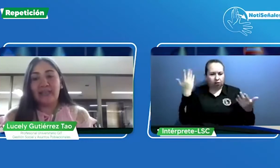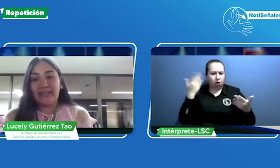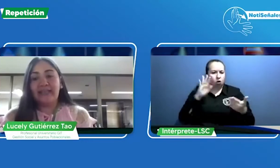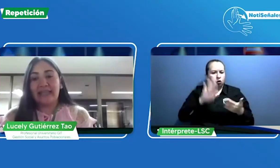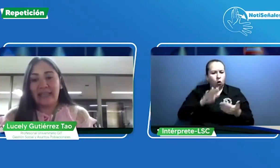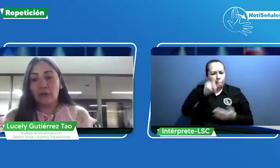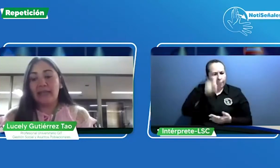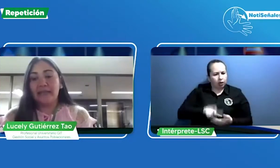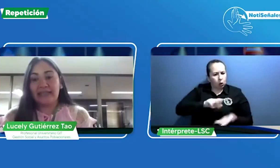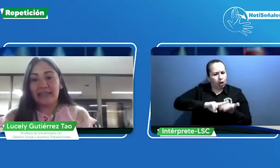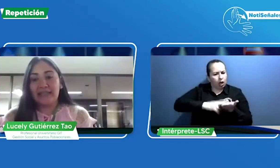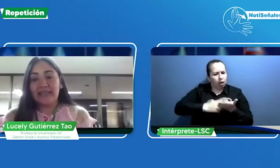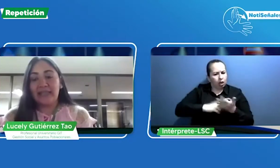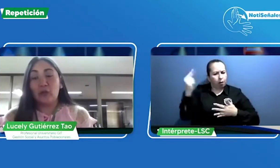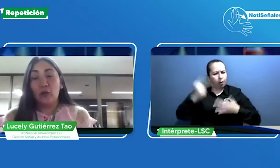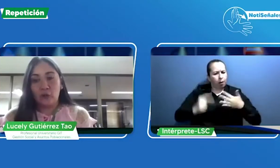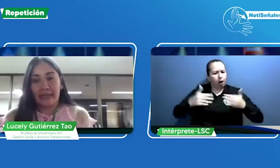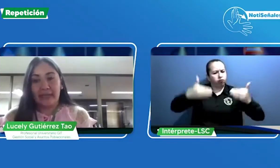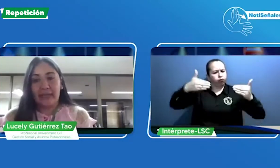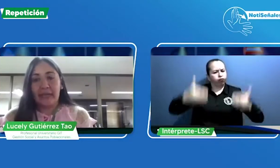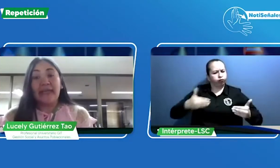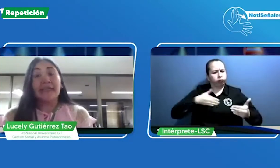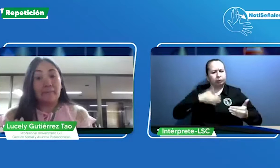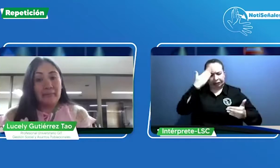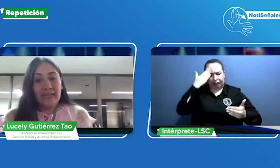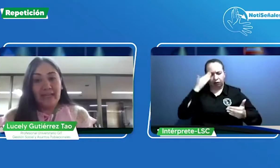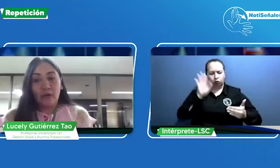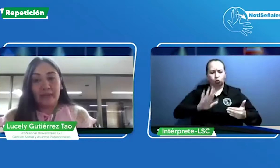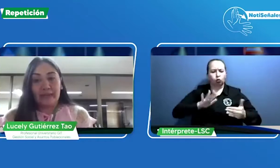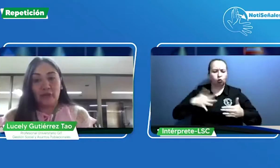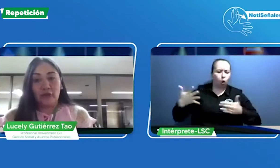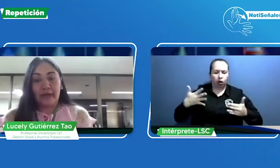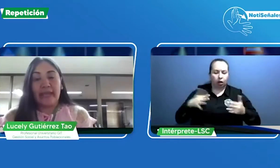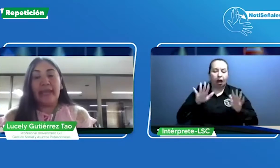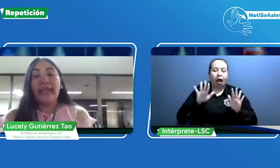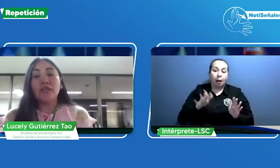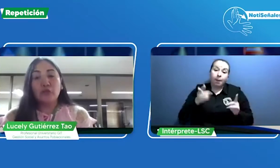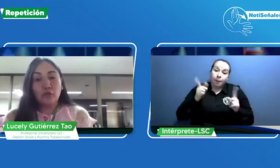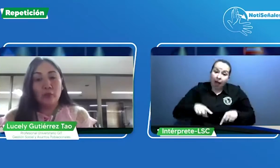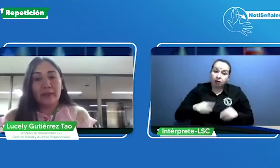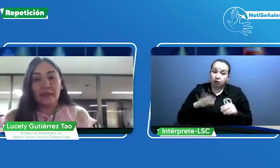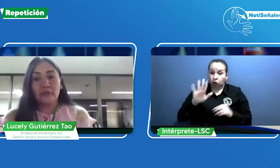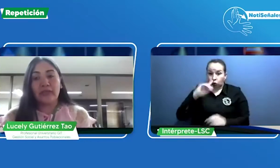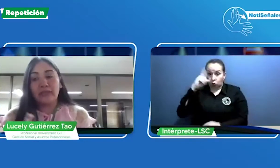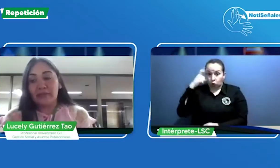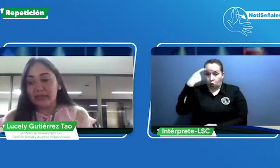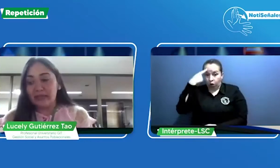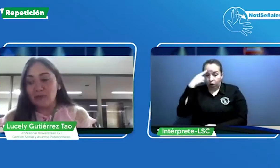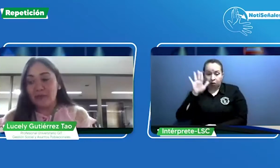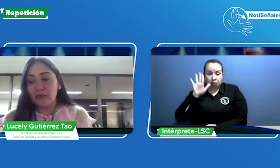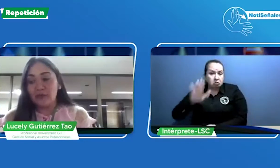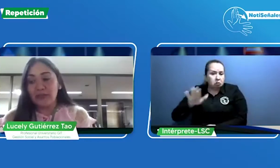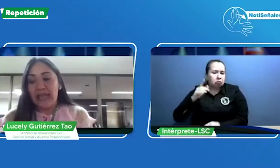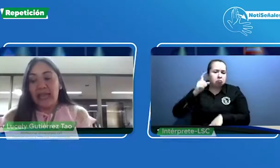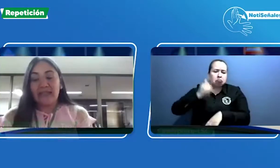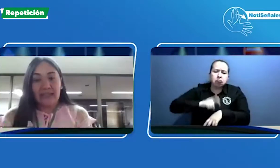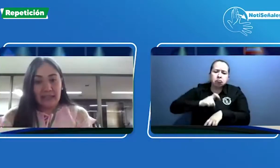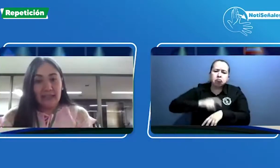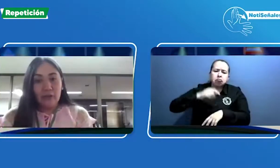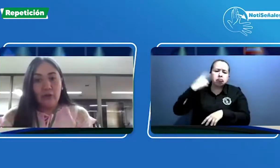intérprete de lengua de señas colombiana. También la gobernación en sus momentos, en diferentes momentos,